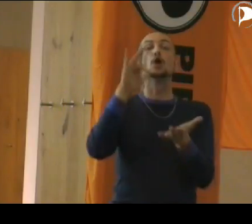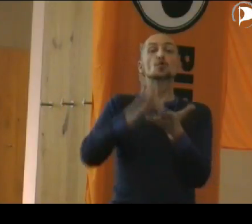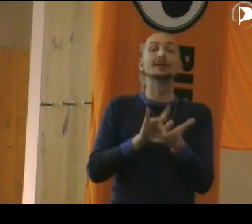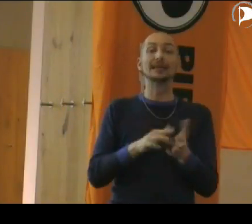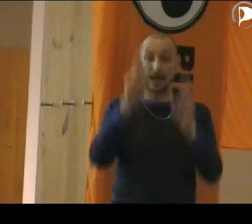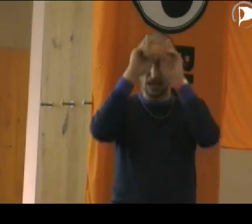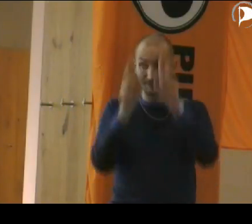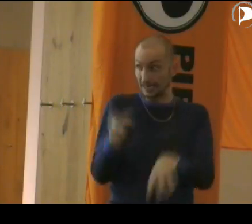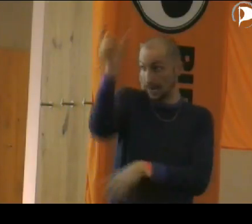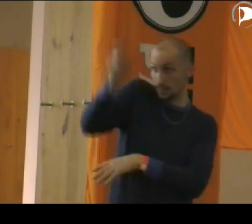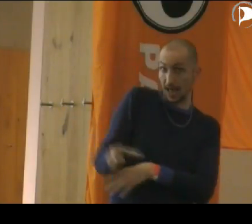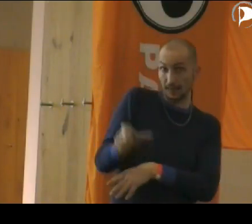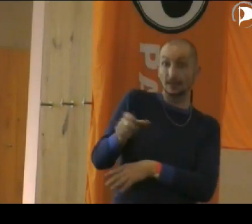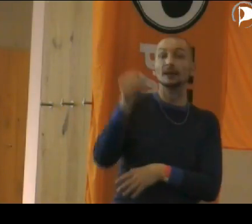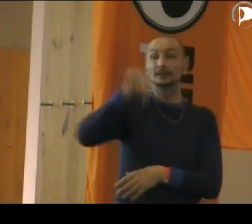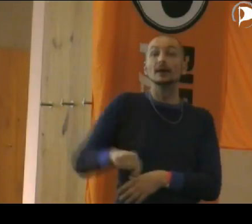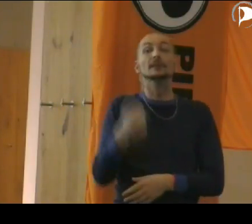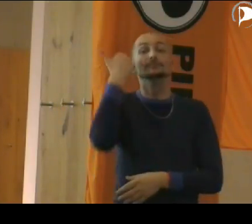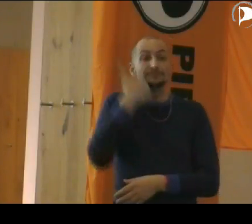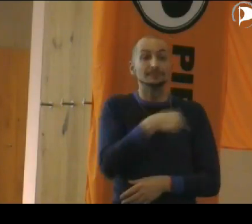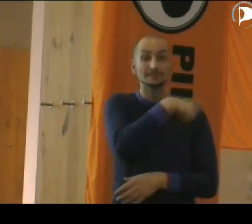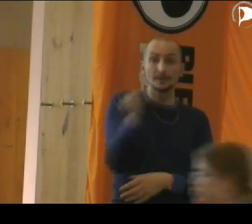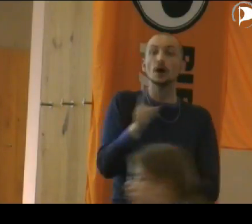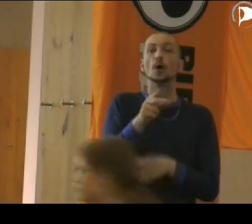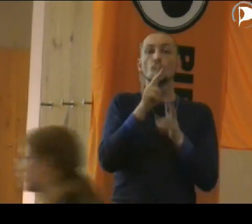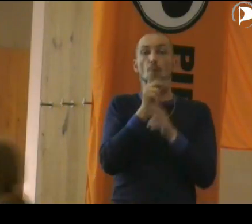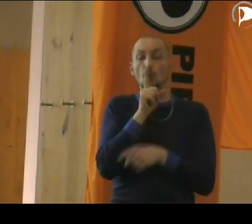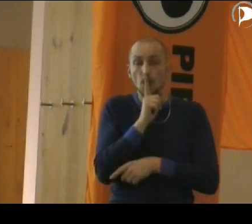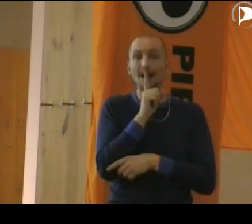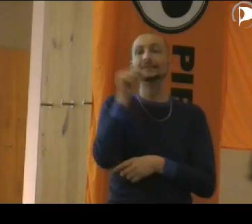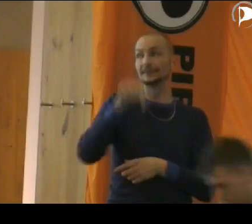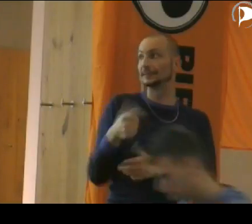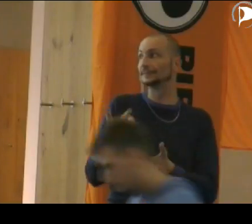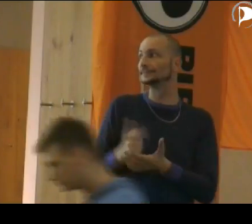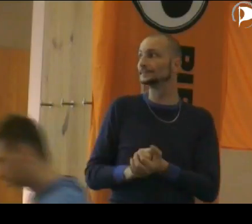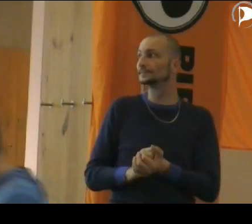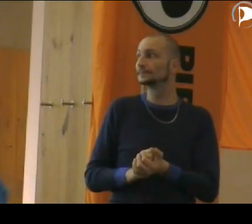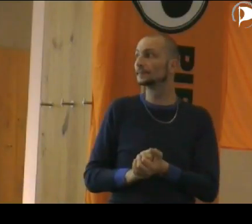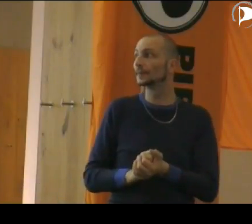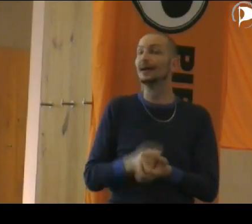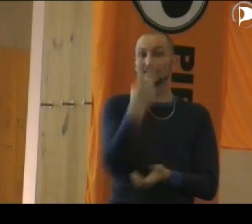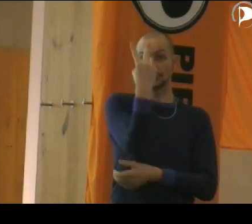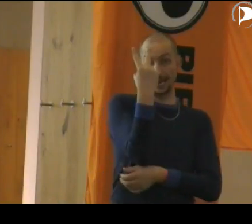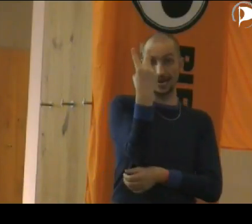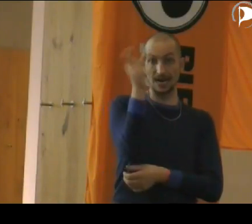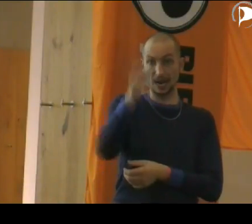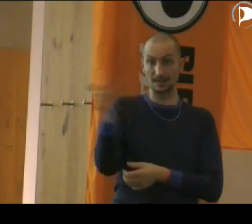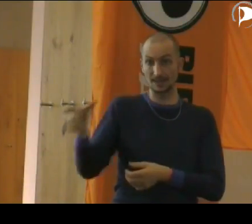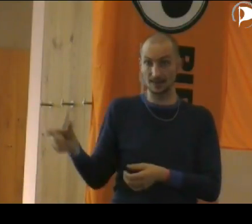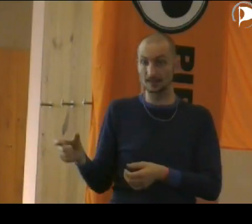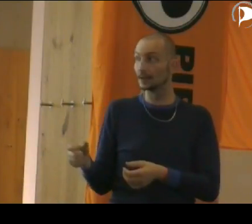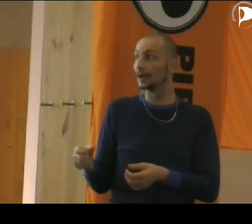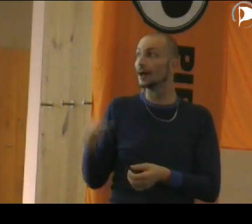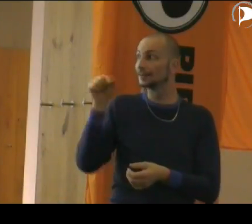kandidaten gegenüber wenn ihr euch ruhig verhalten das seit dem 22 ihr dürft euch